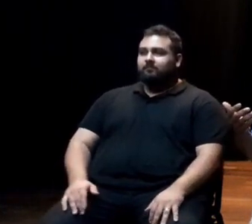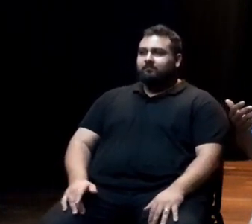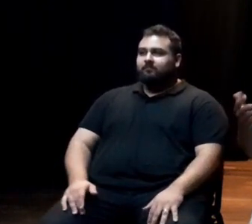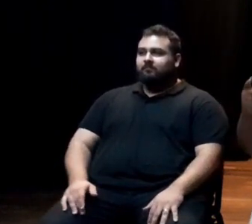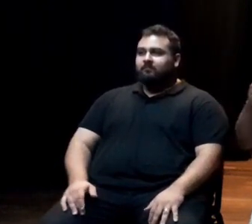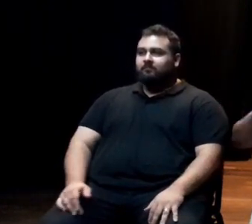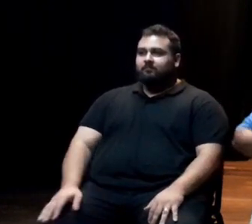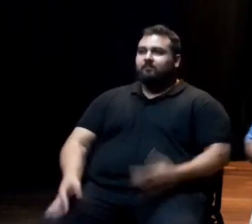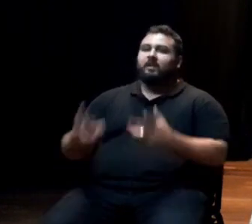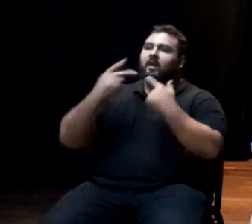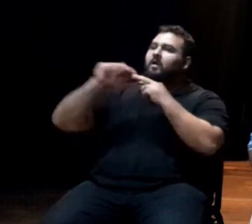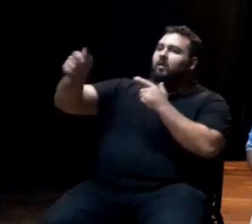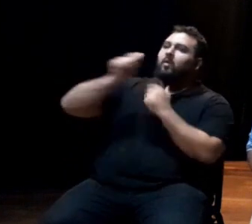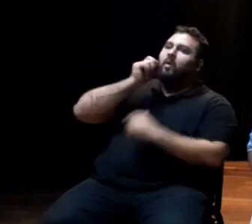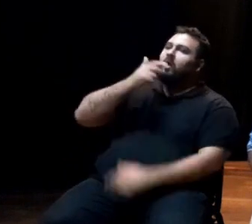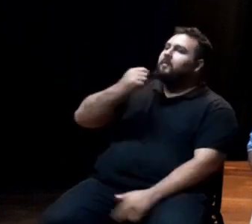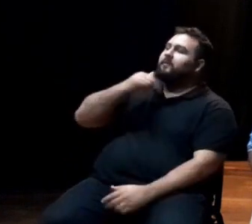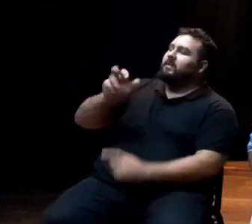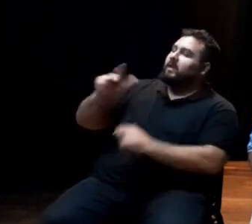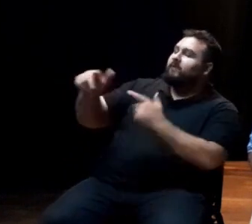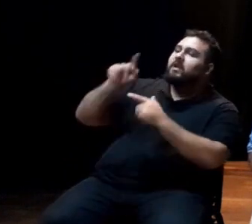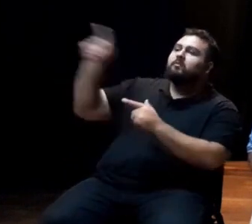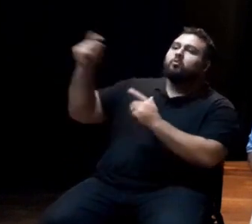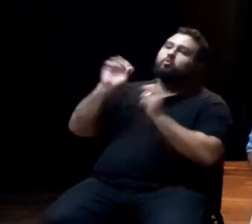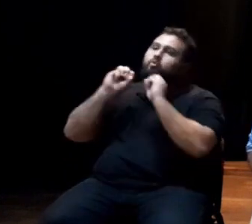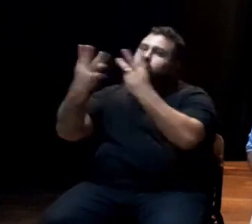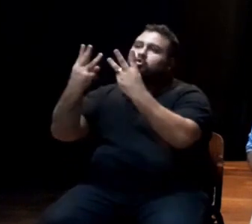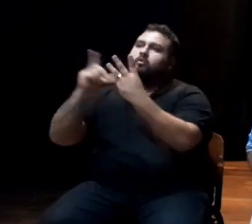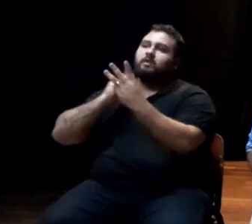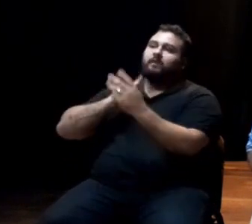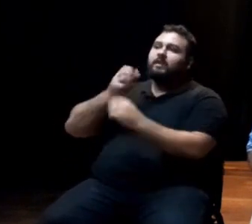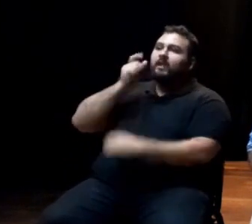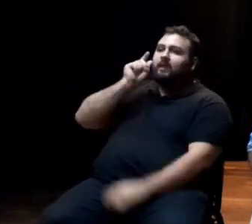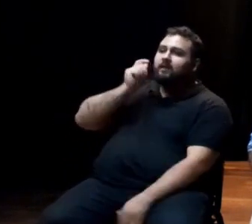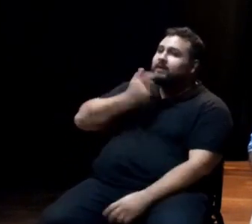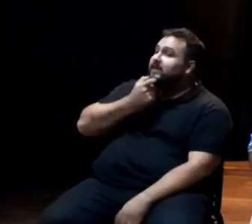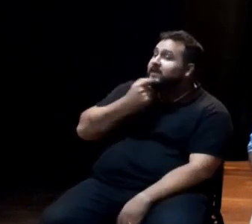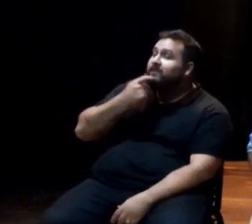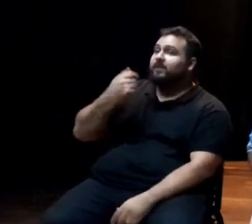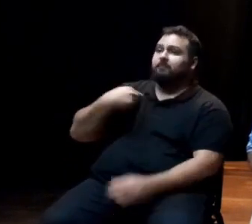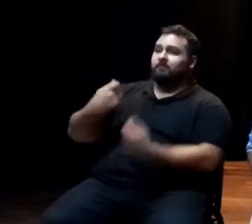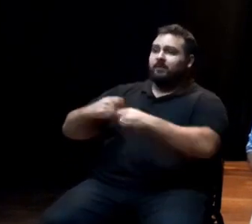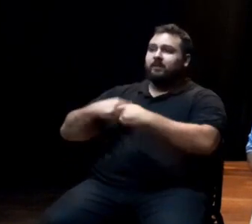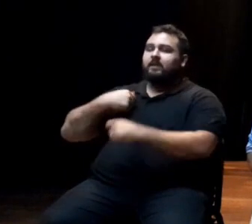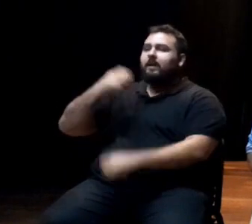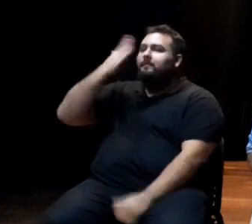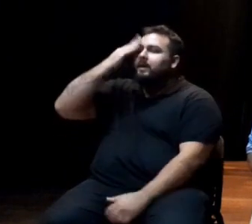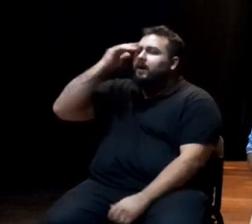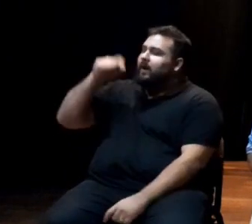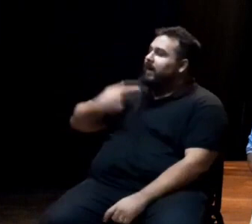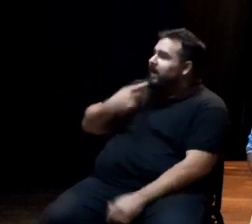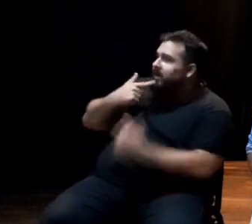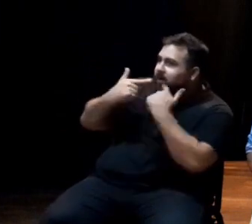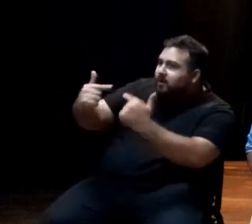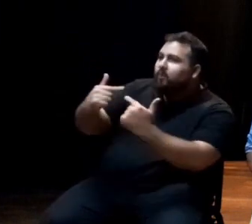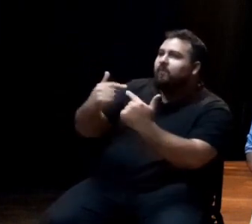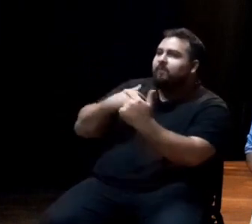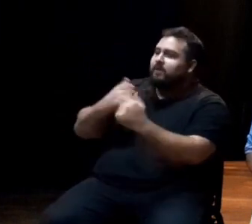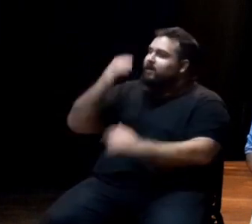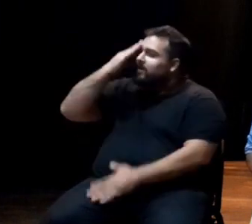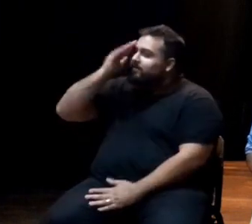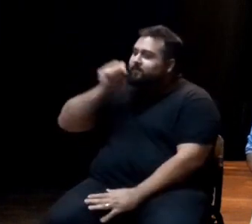show. Se você for para um show com uma pessoa que canta inglês, você tem que saber que a pessoa está cantando inglês, tem que saber a língua. Se você está num teatro que vai falar